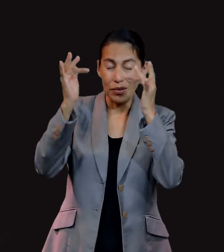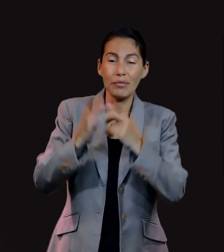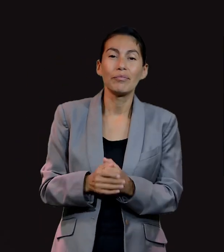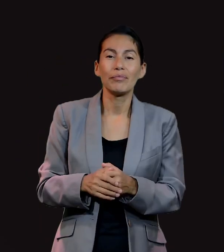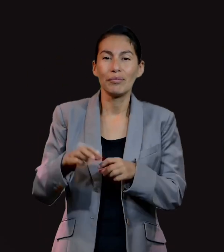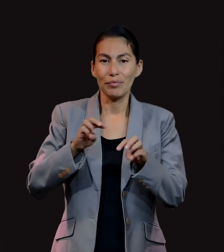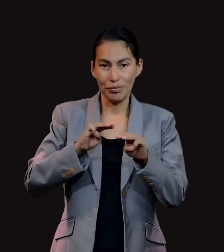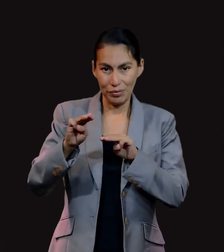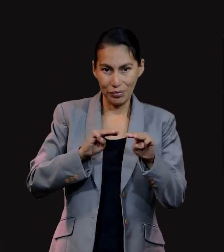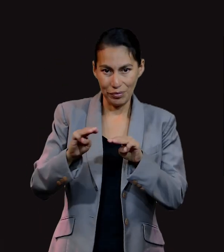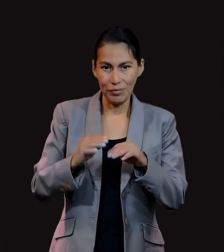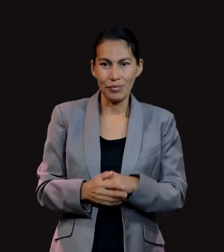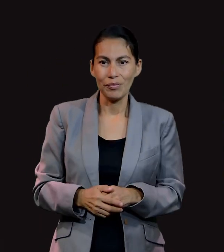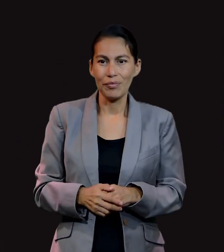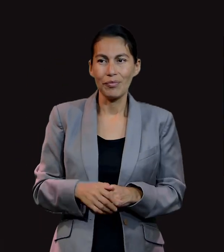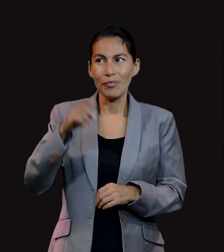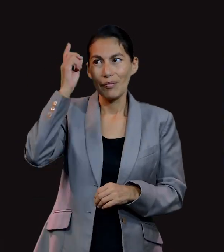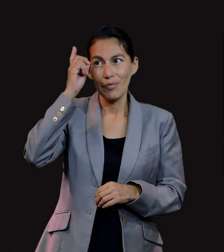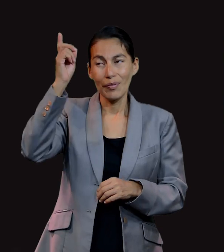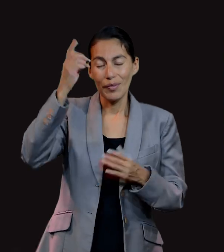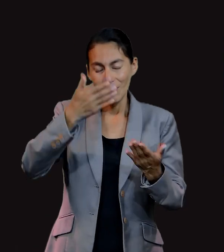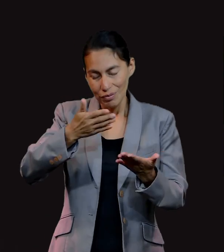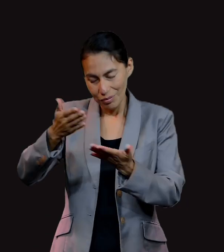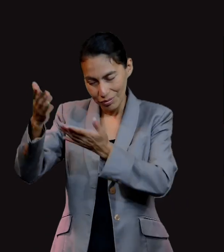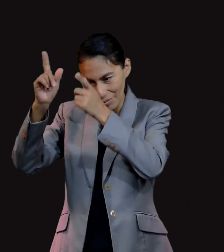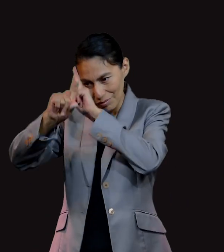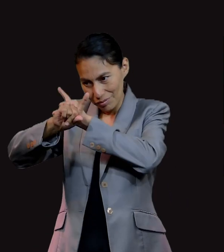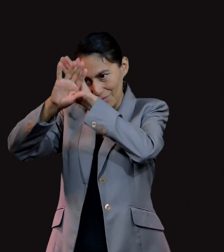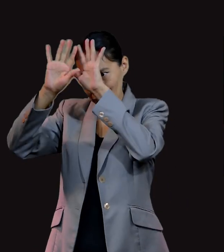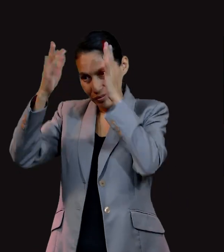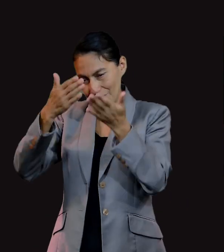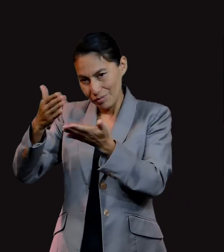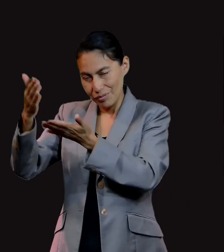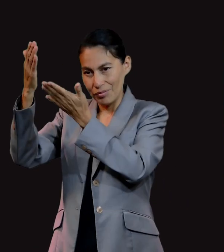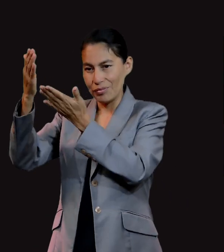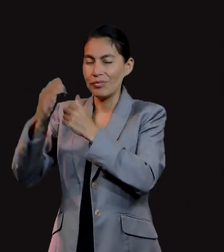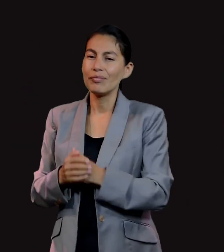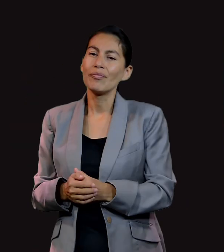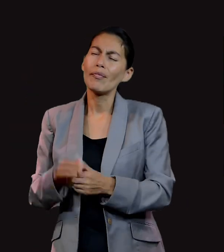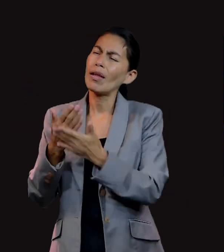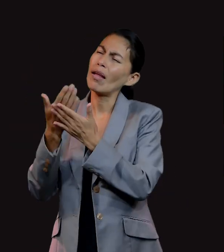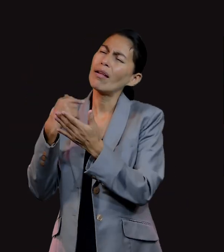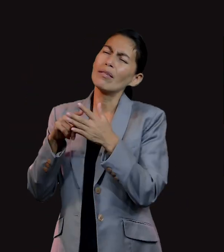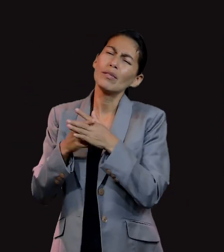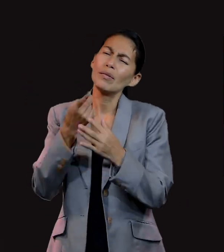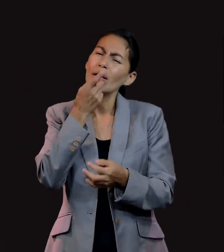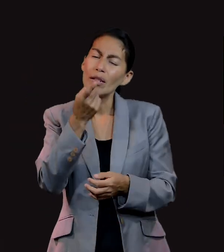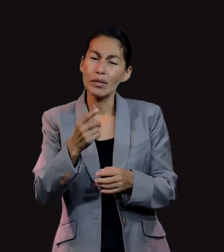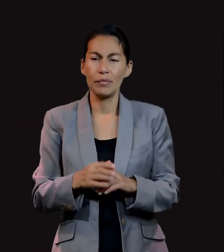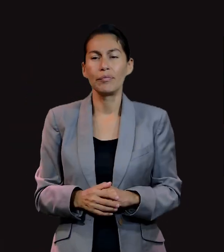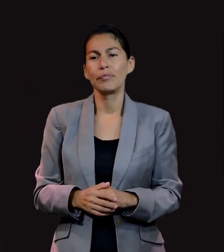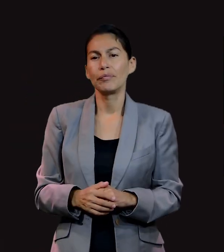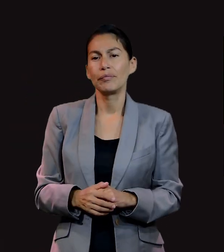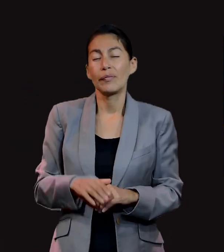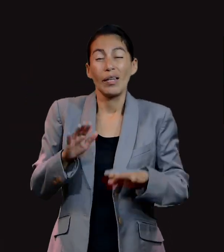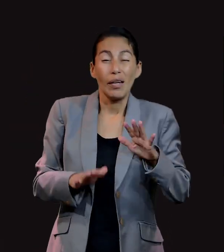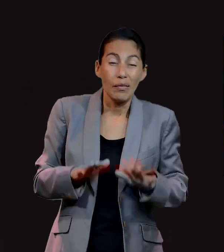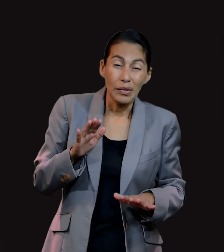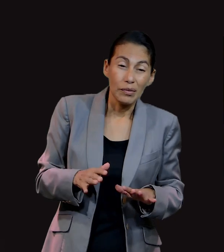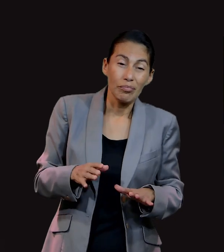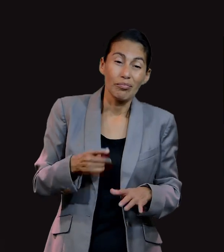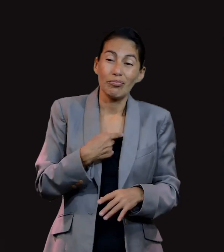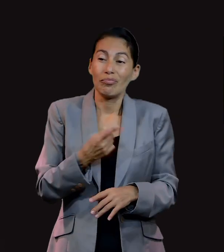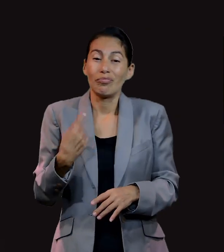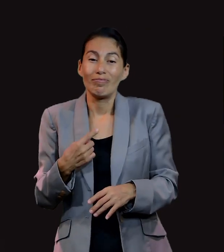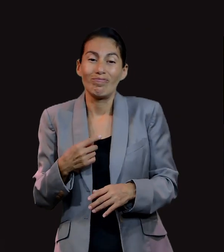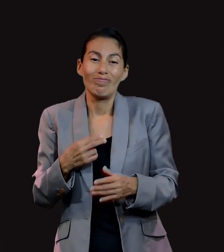sagrado ministerio A Dios sea la gloria Como le decía al principio Algunas veces uno Es